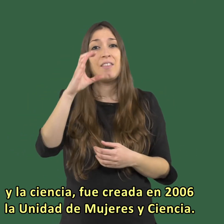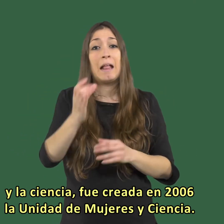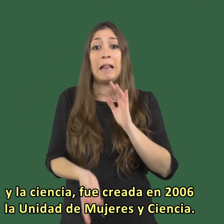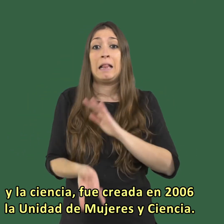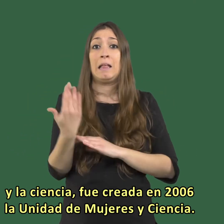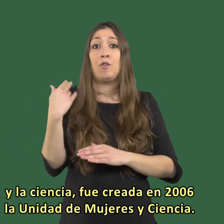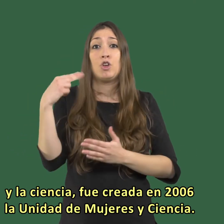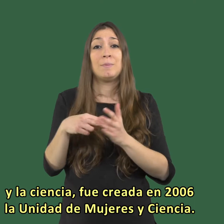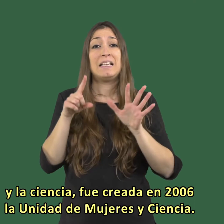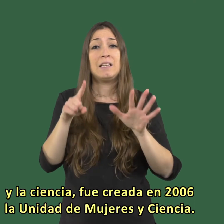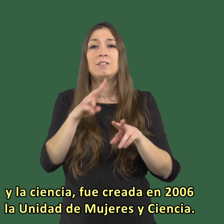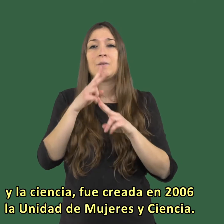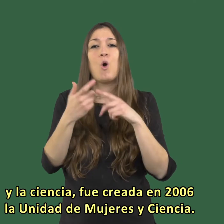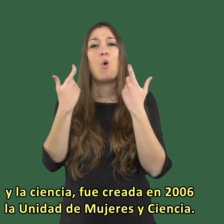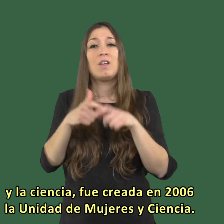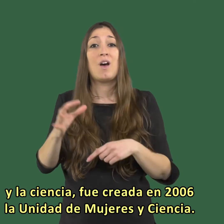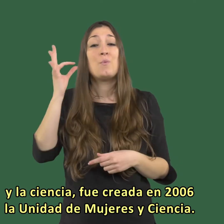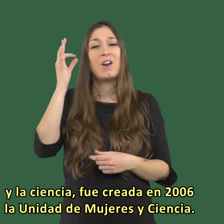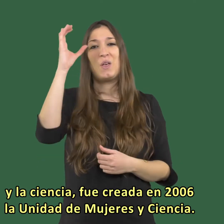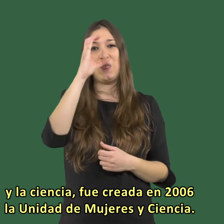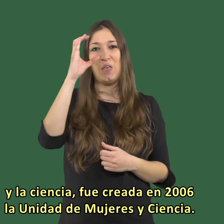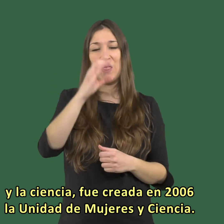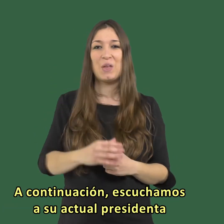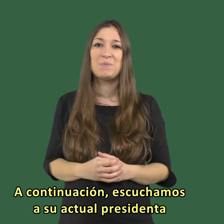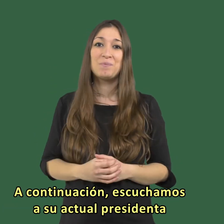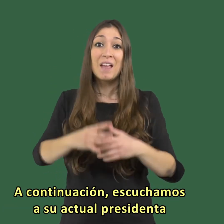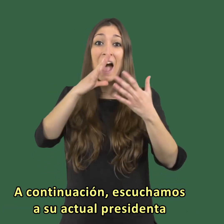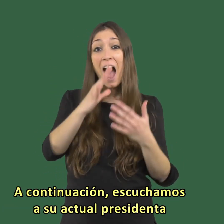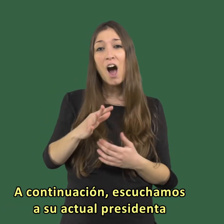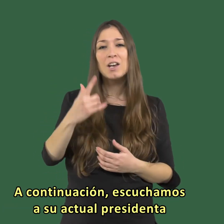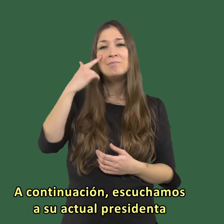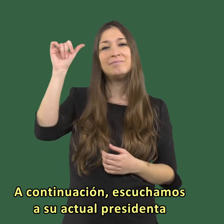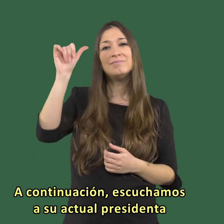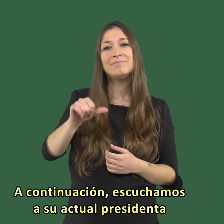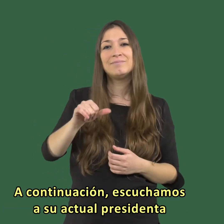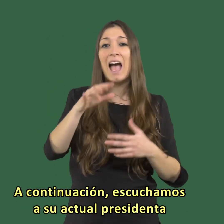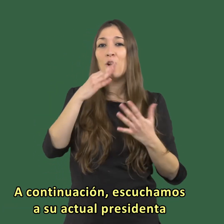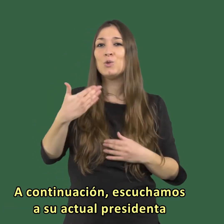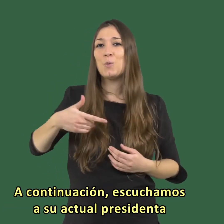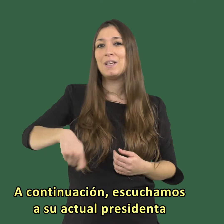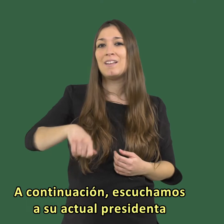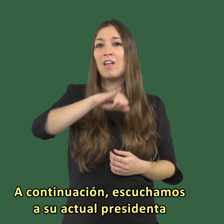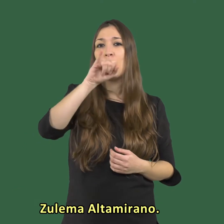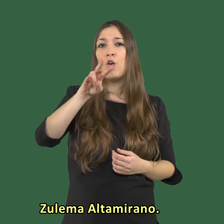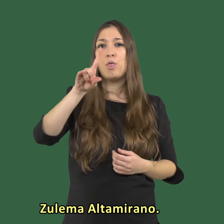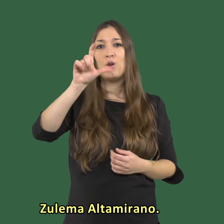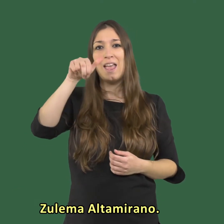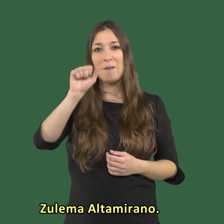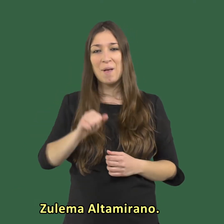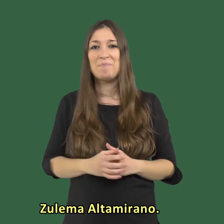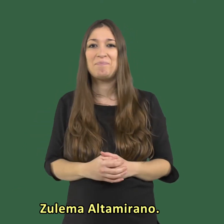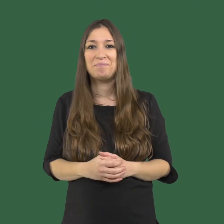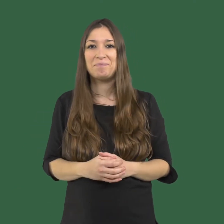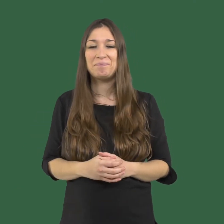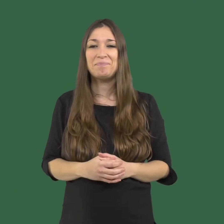ciencia, fue creada en 2006 la Unidad de Mujeres y Ciencia. A continuación, escuchamos a su actual presidenta, Zulema